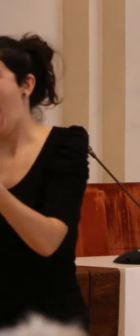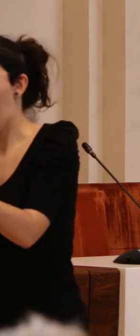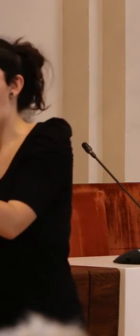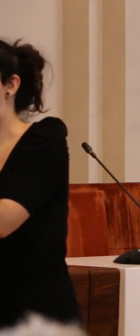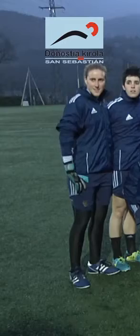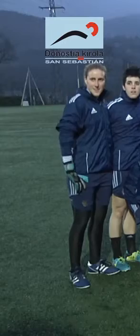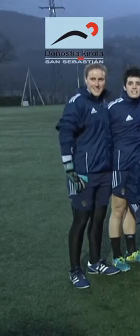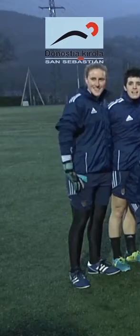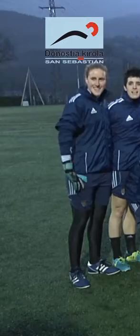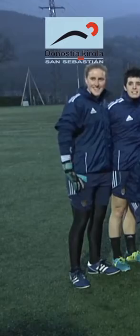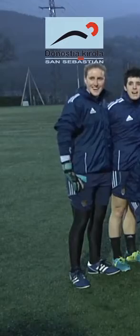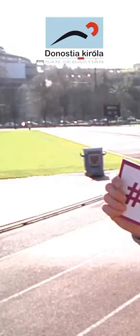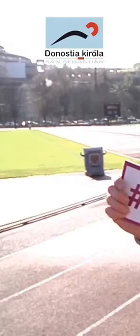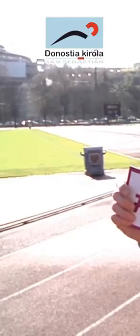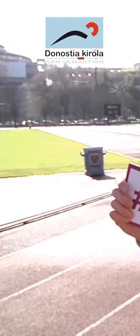gorenekoetara.